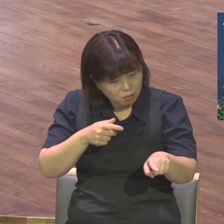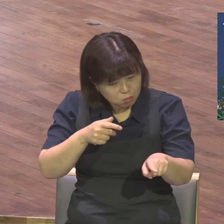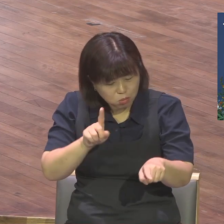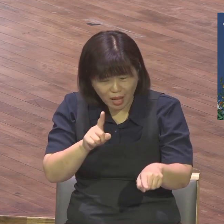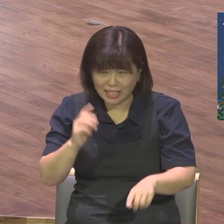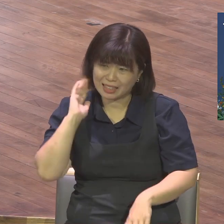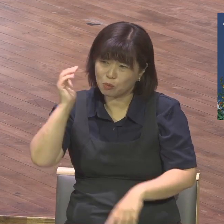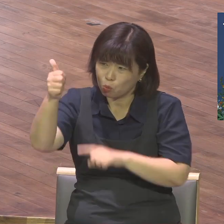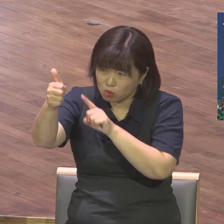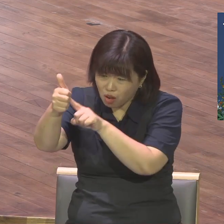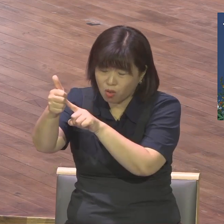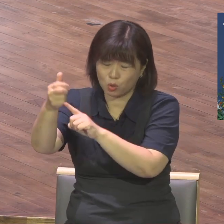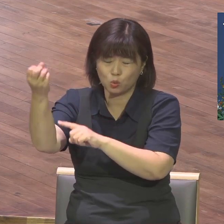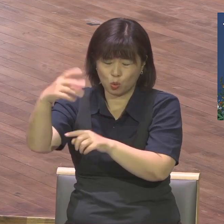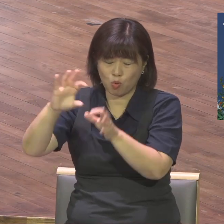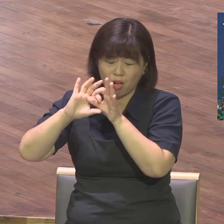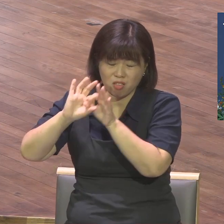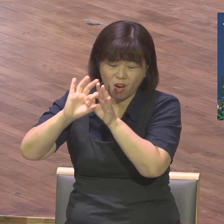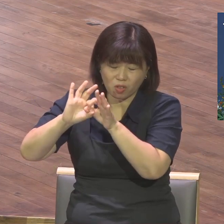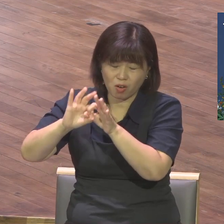그 비서들